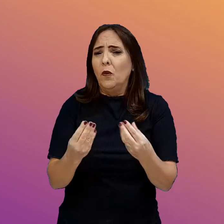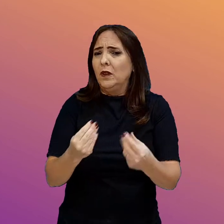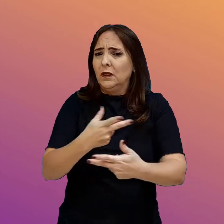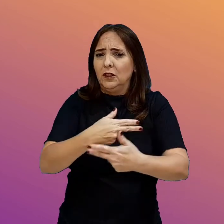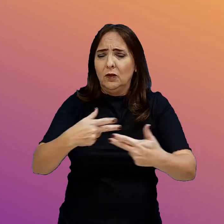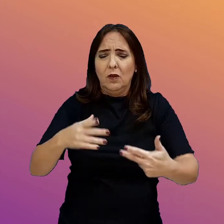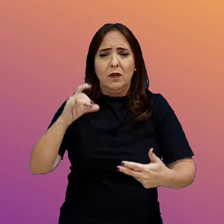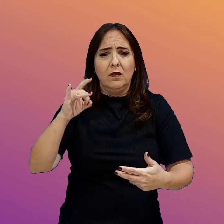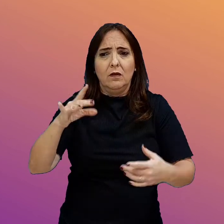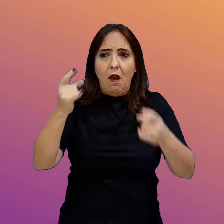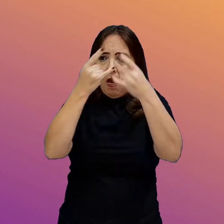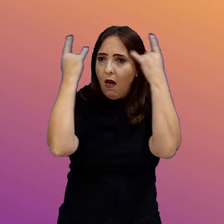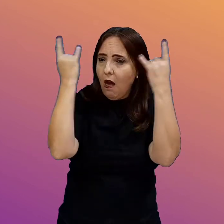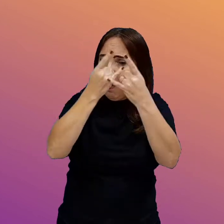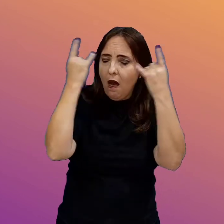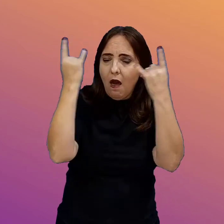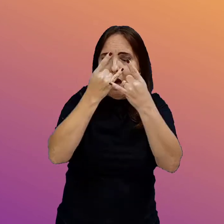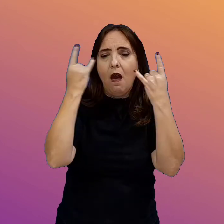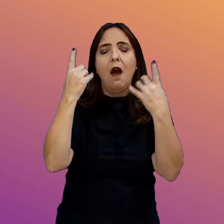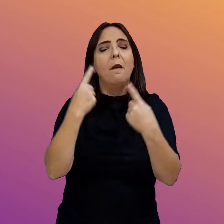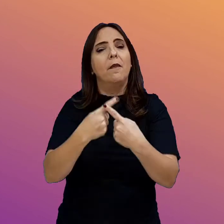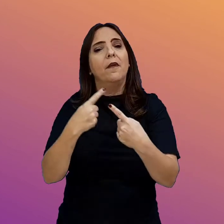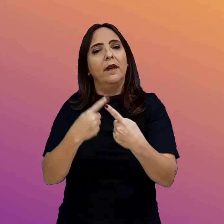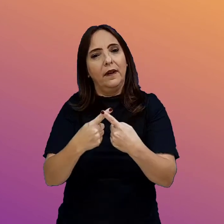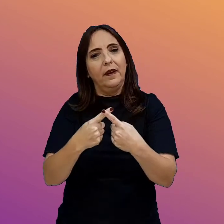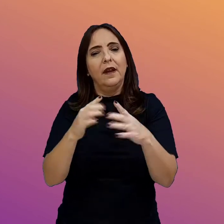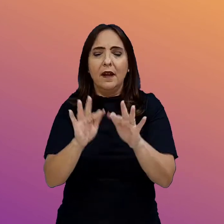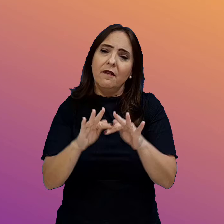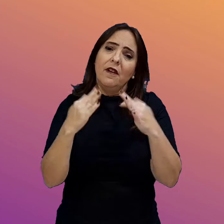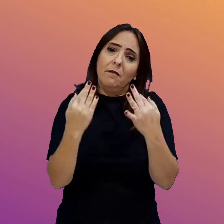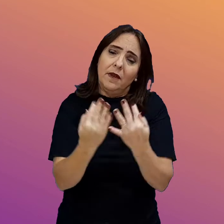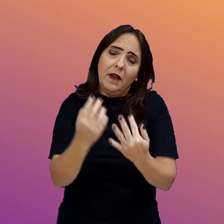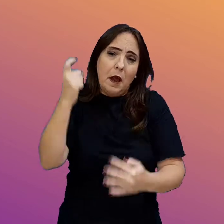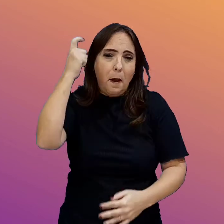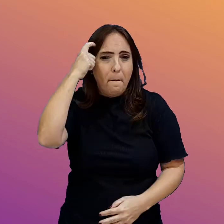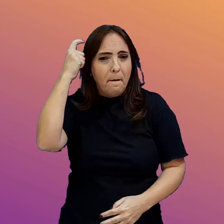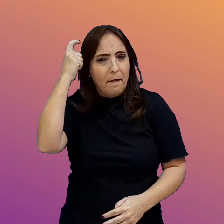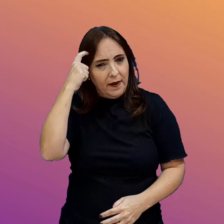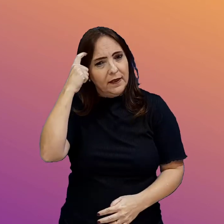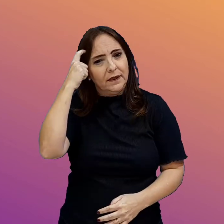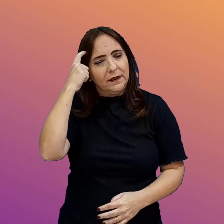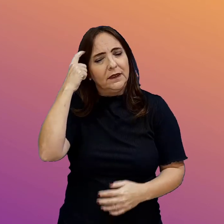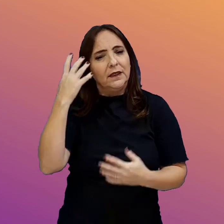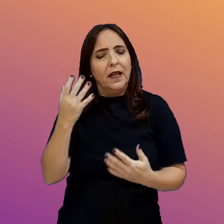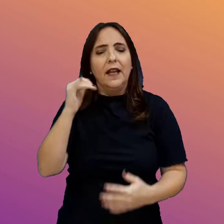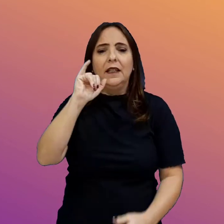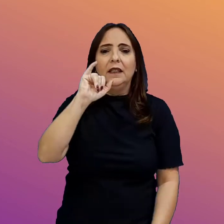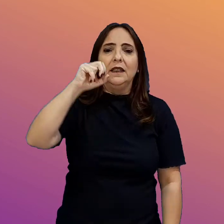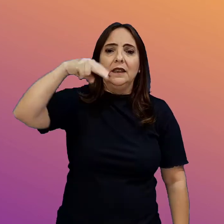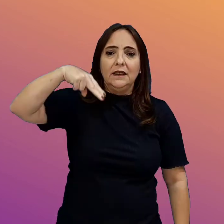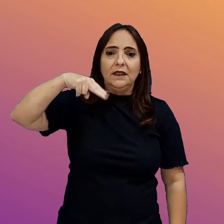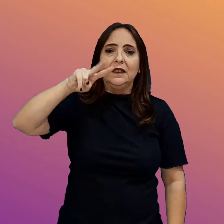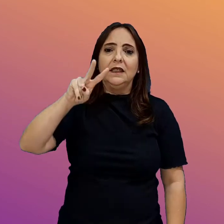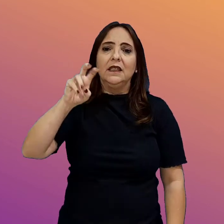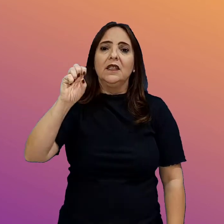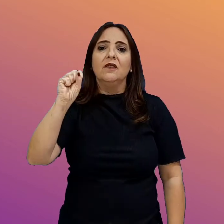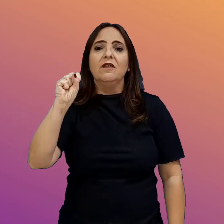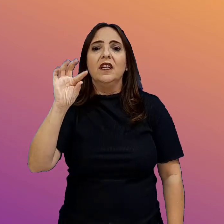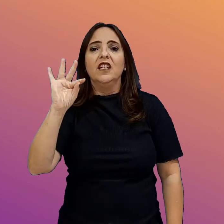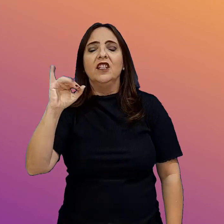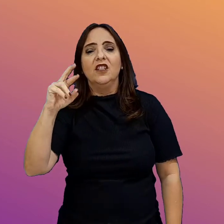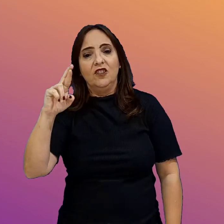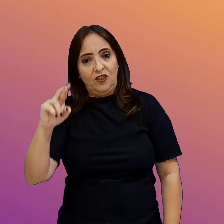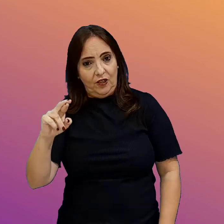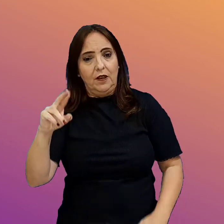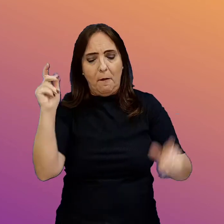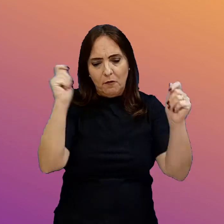mãe, né, familiar, que não pense em investir aquilo que há de melhor no seu filho, né? Diante das